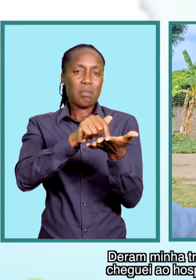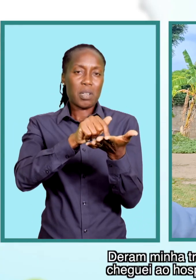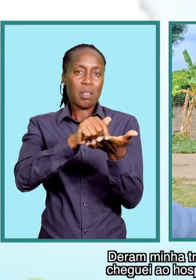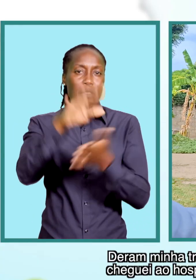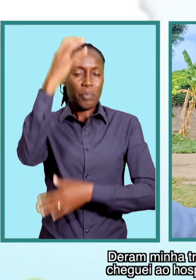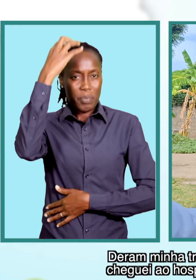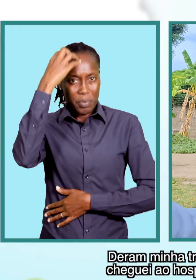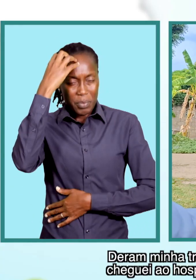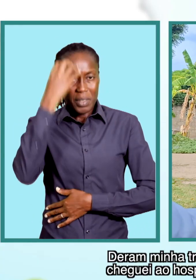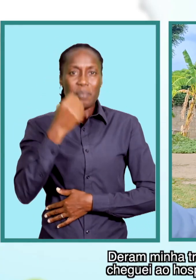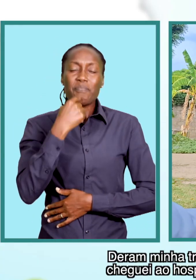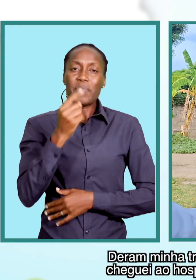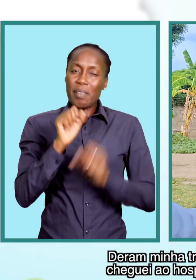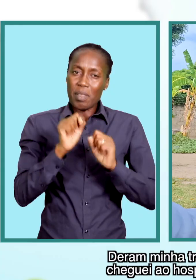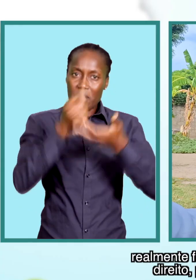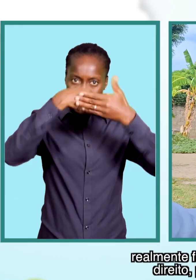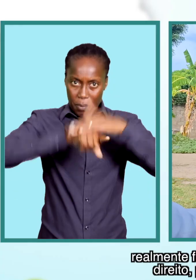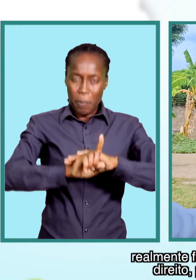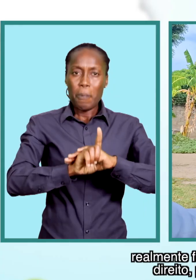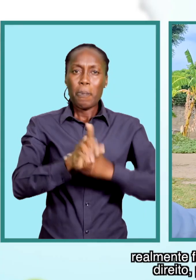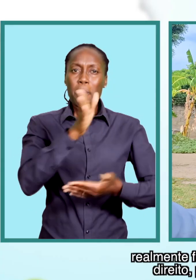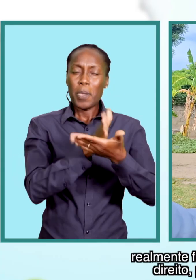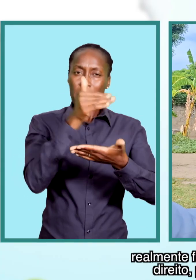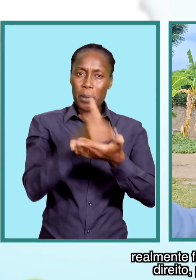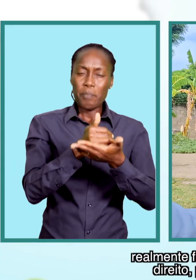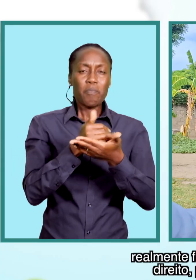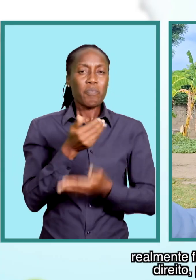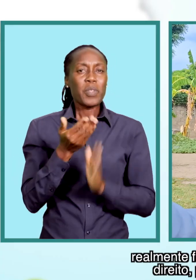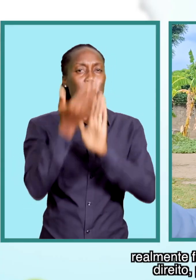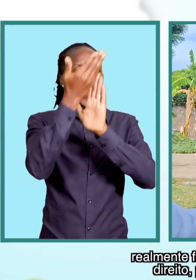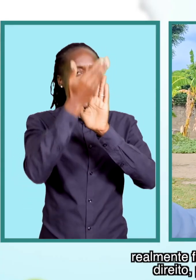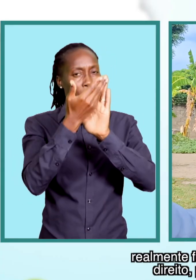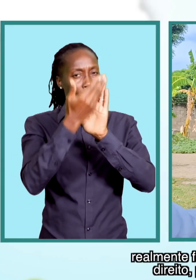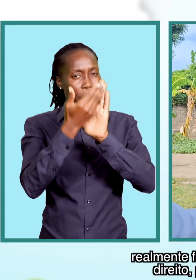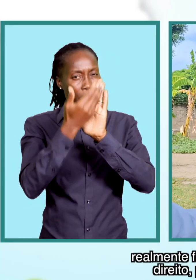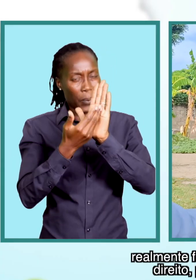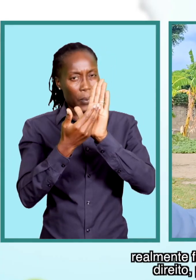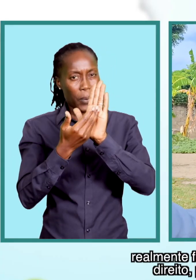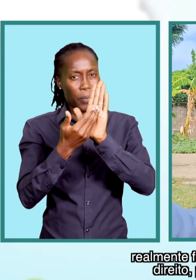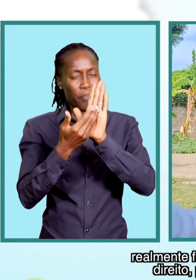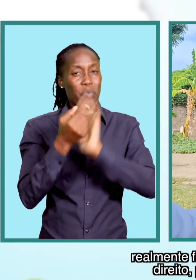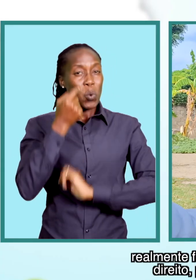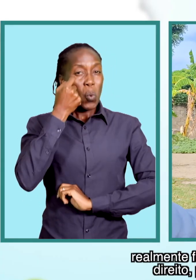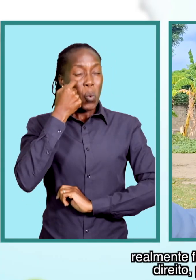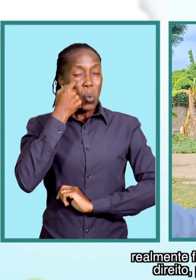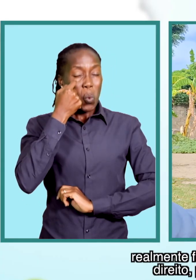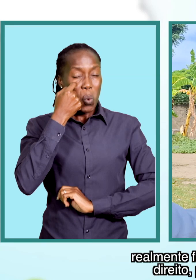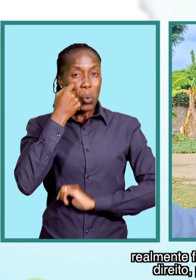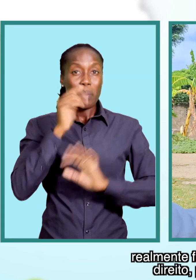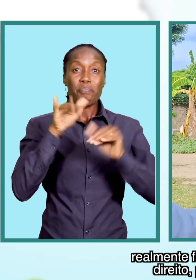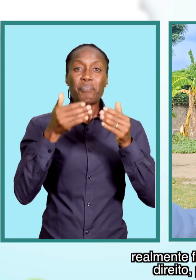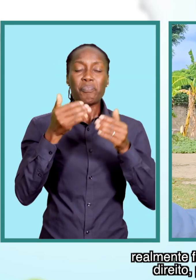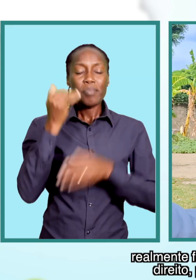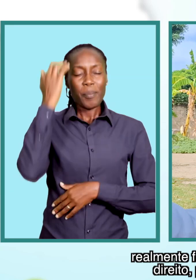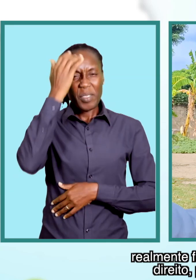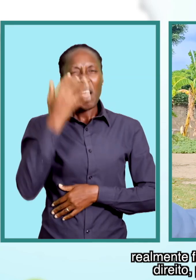Central, disseram que eu tinha que ir ao bloco operatório. Realmente fui ao bloco operatório, fui operar o lado direito,